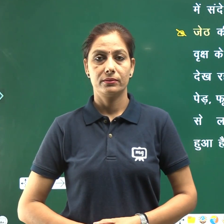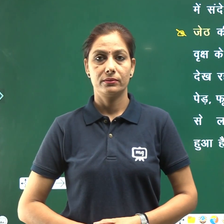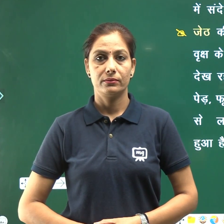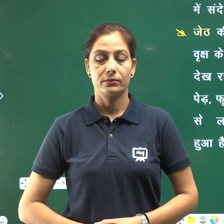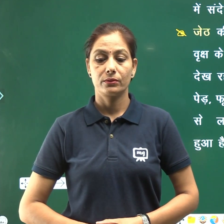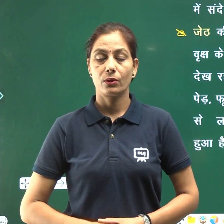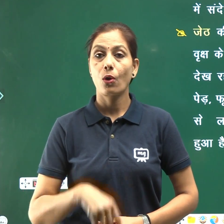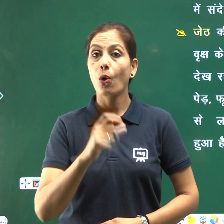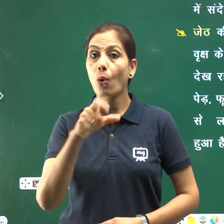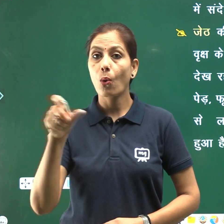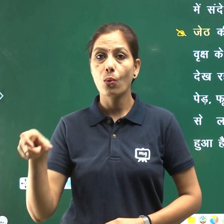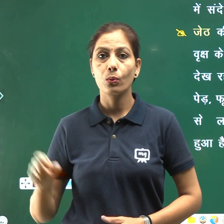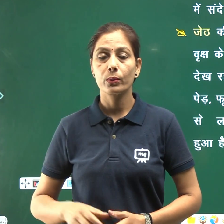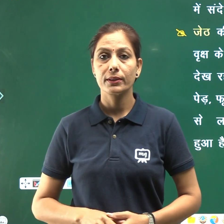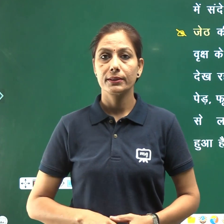मानवीय मूल्यों के बारे में